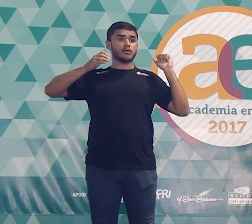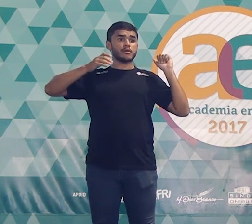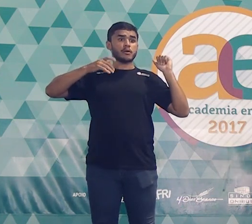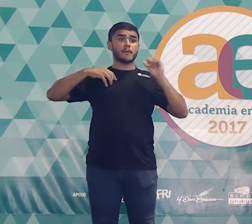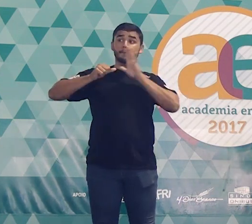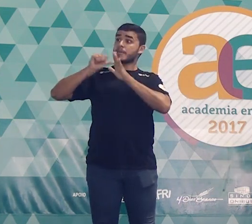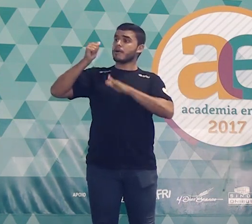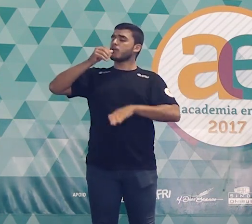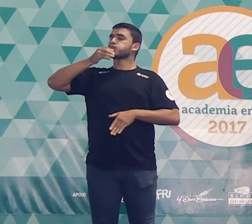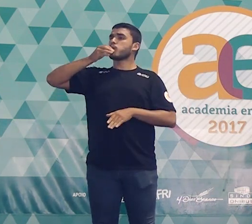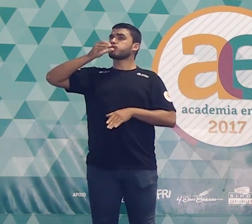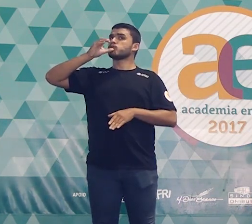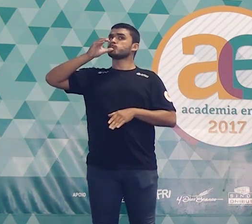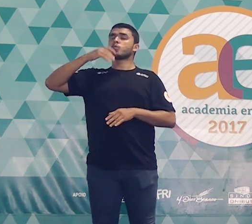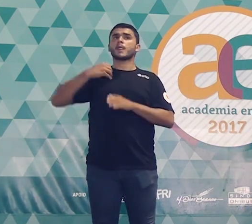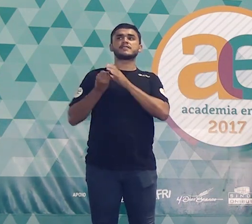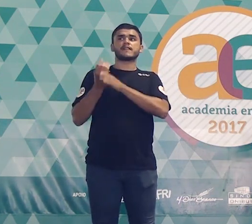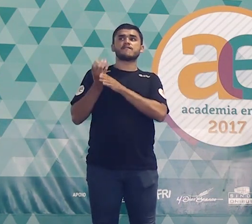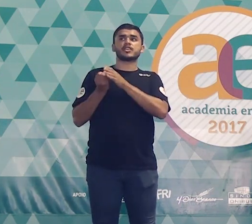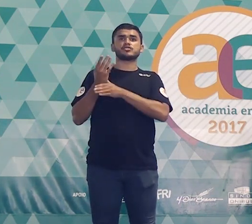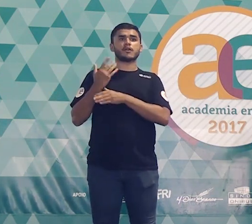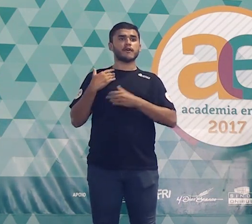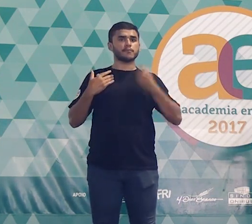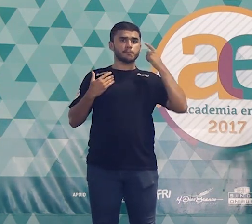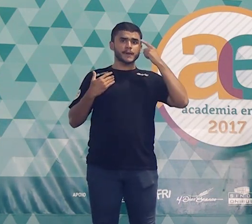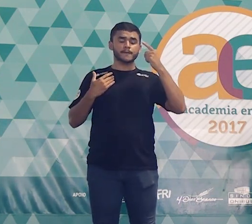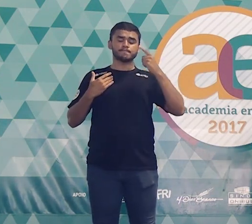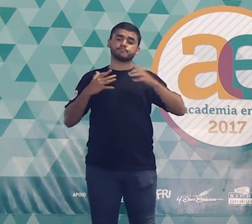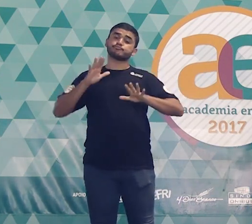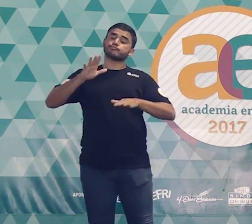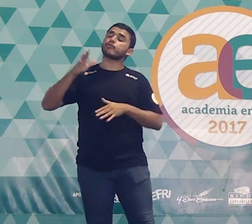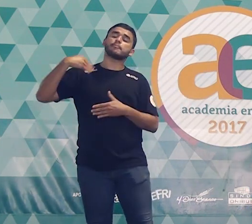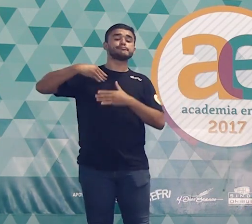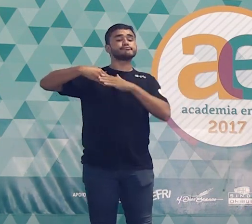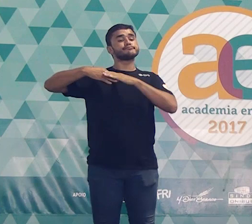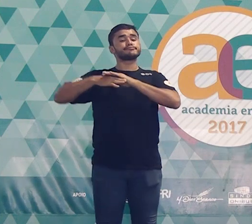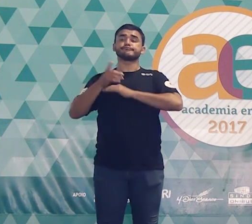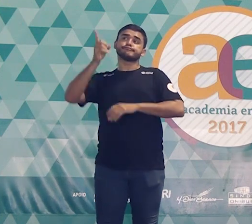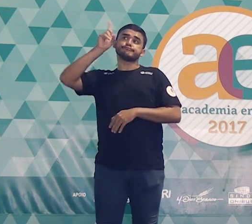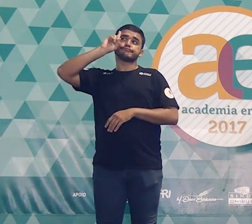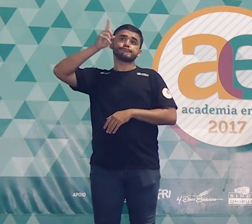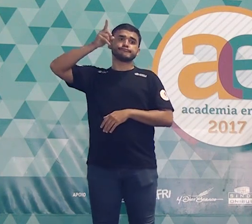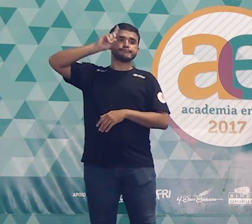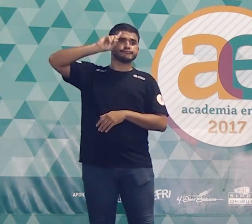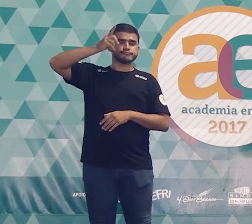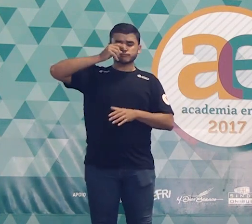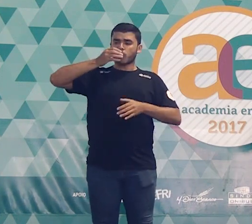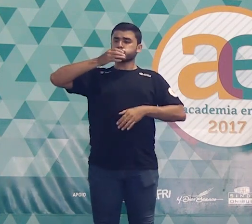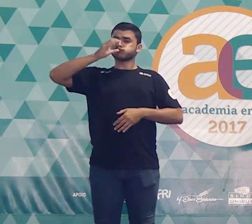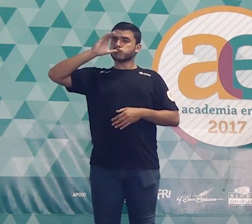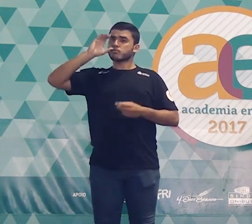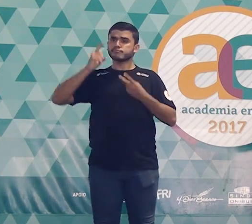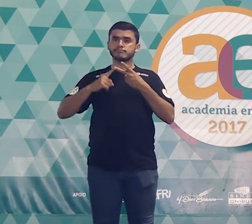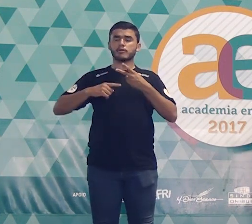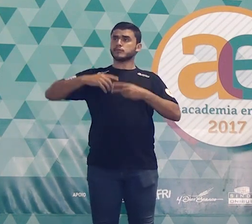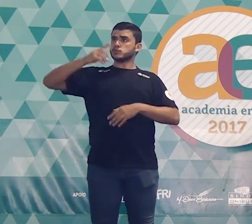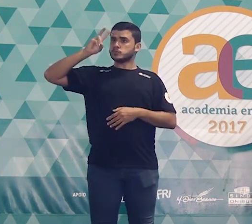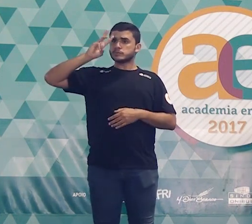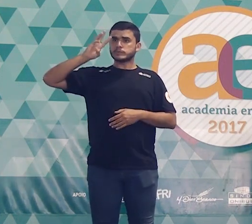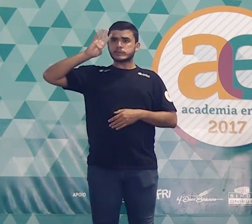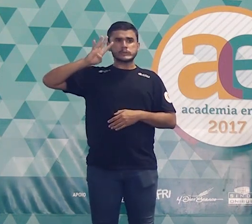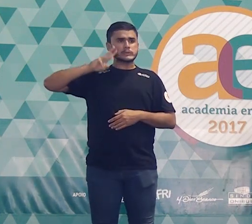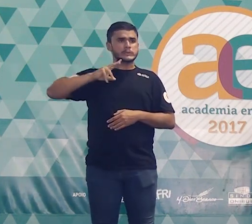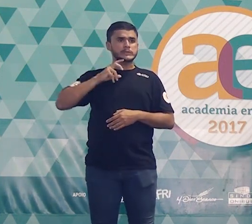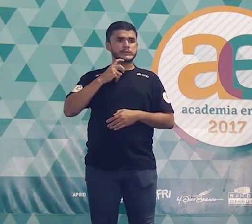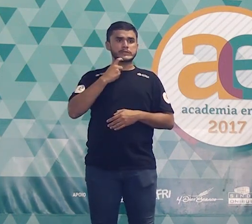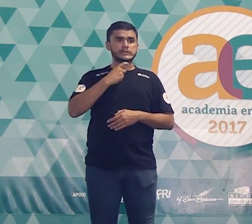vou estar bem. Agora, eu começo a fazer isso um hábito, eu começo a beber isso todo dia.